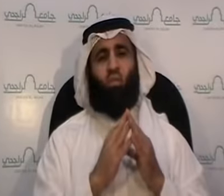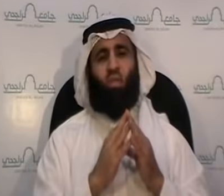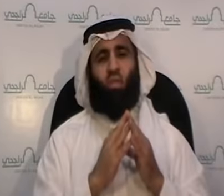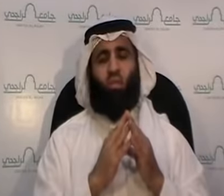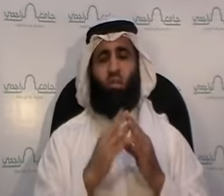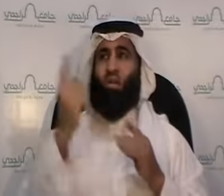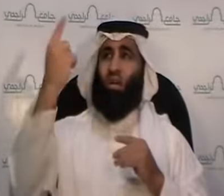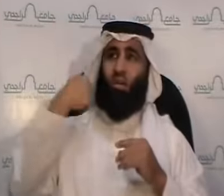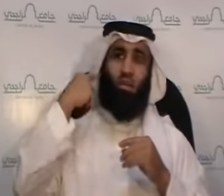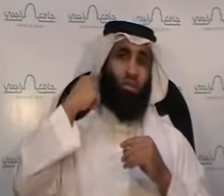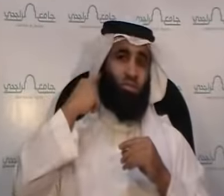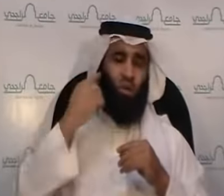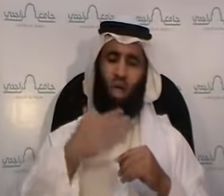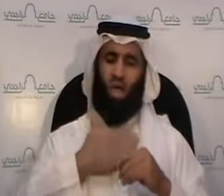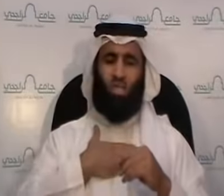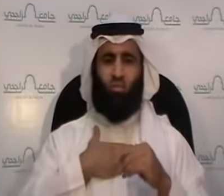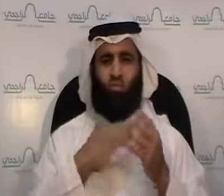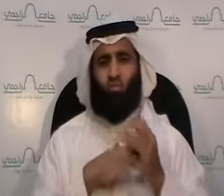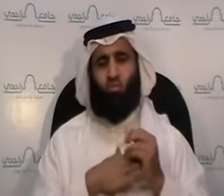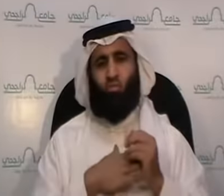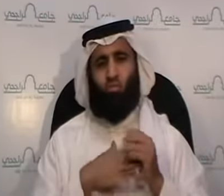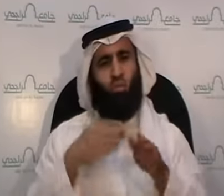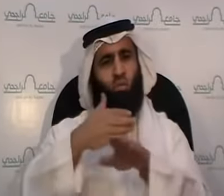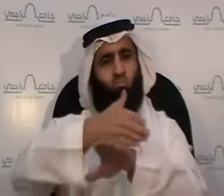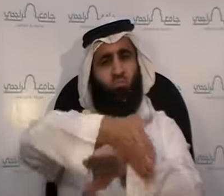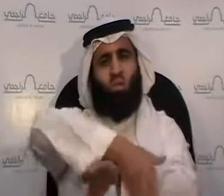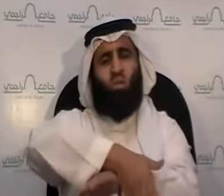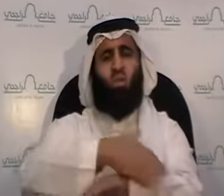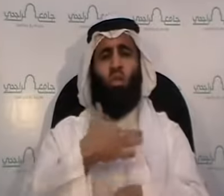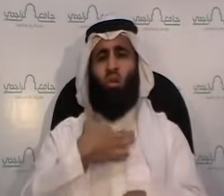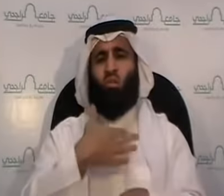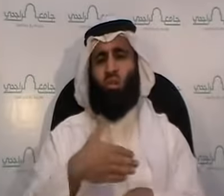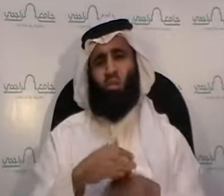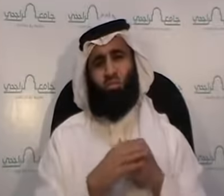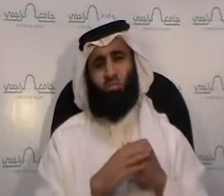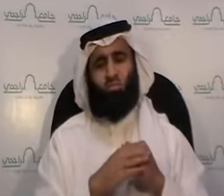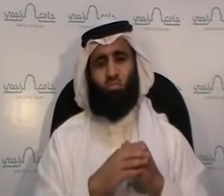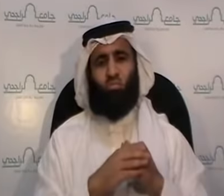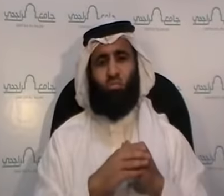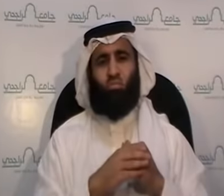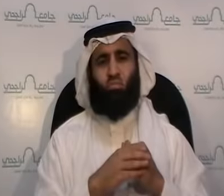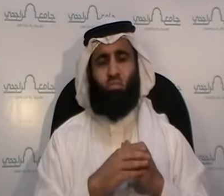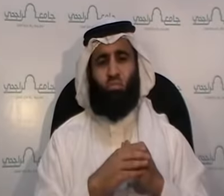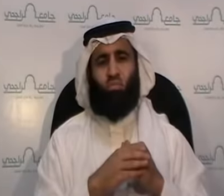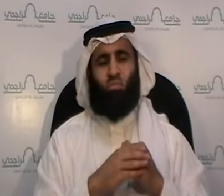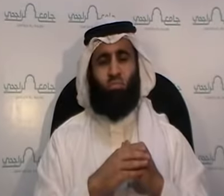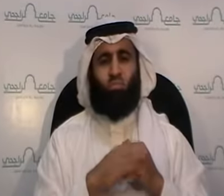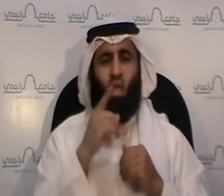لها. وأي ضلال، ضلال من ضل عن الحق الذي كان